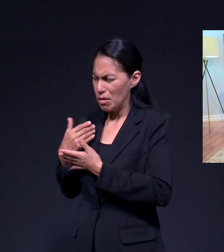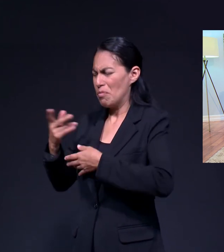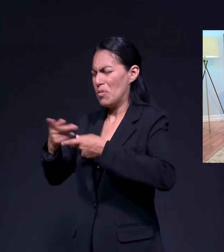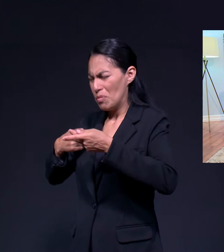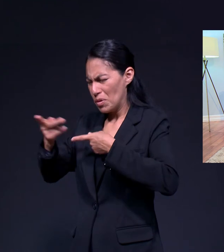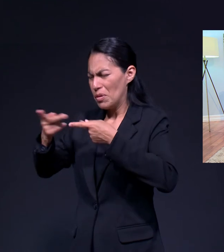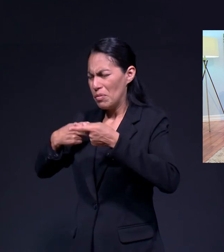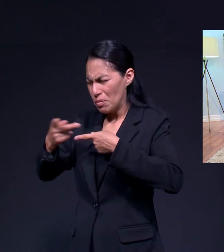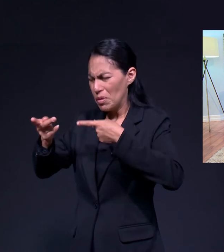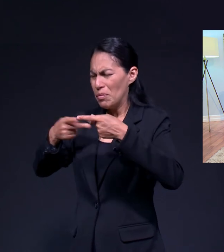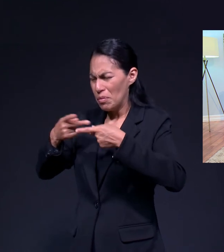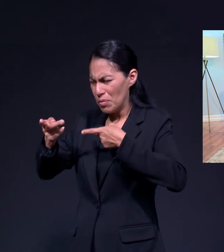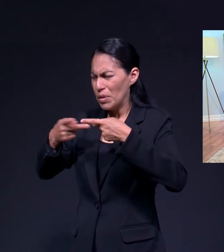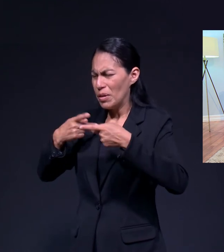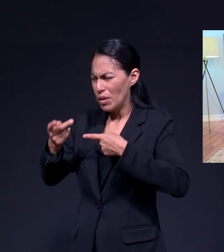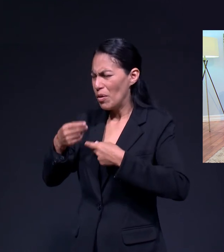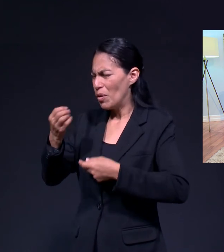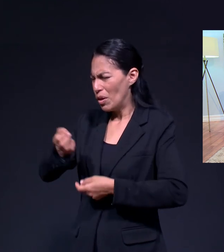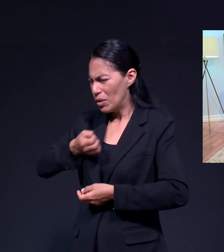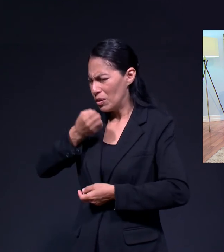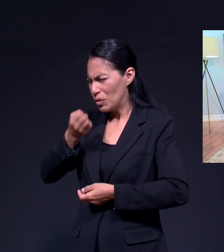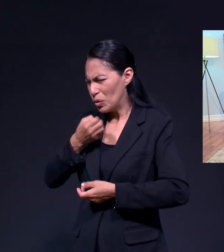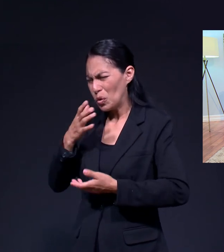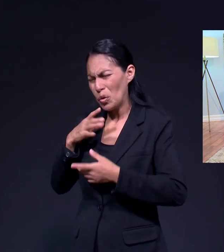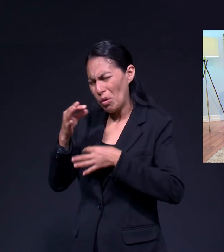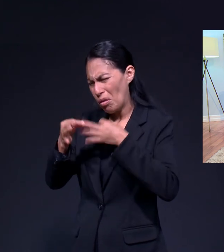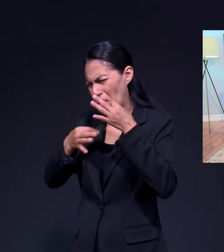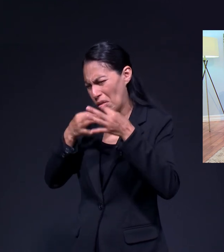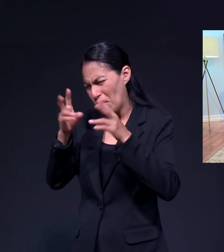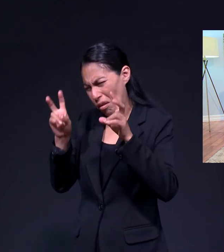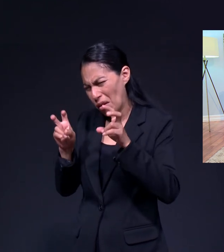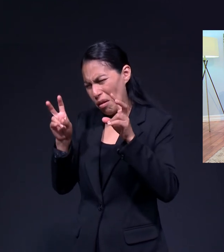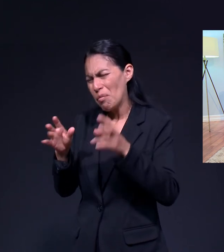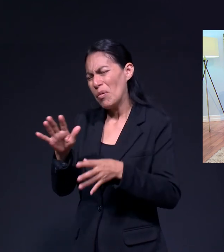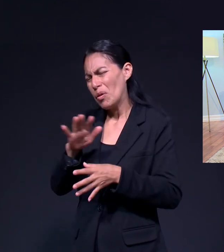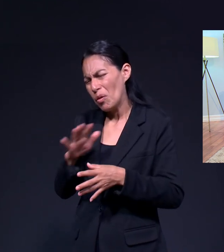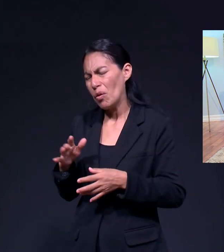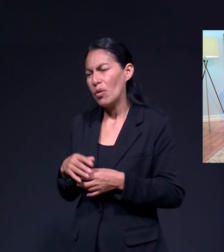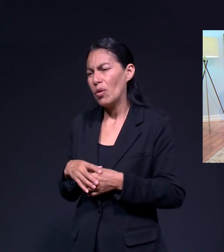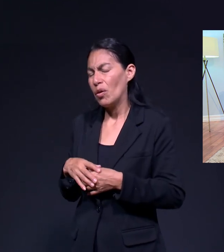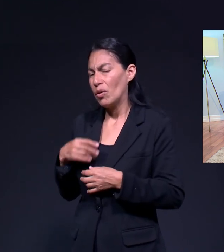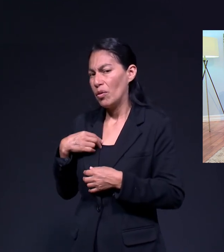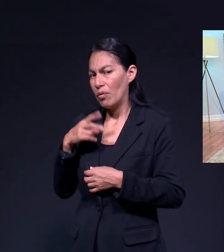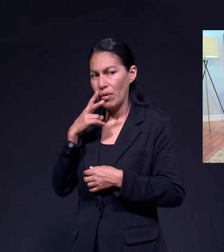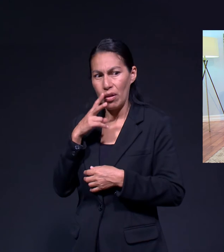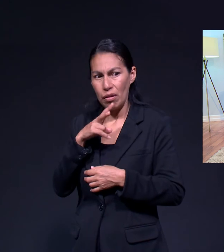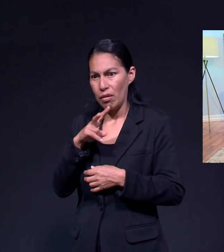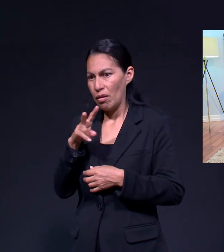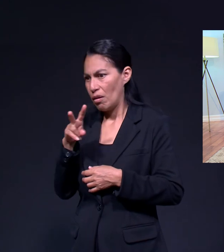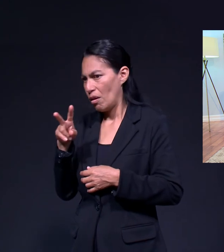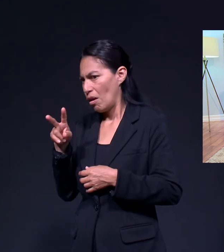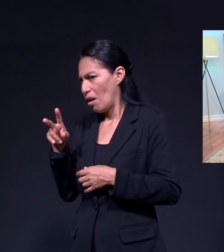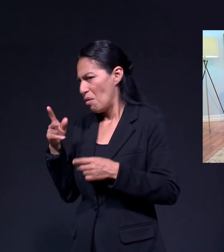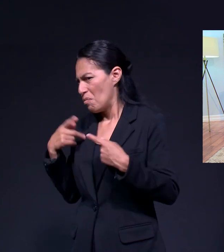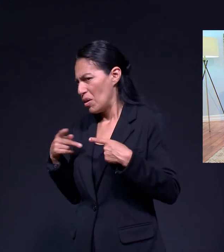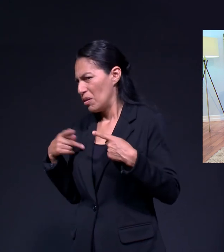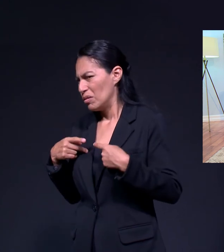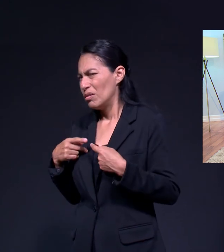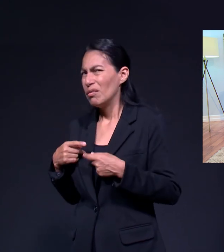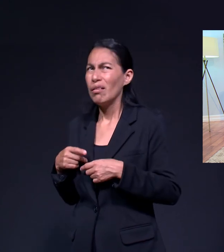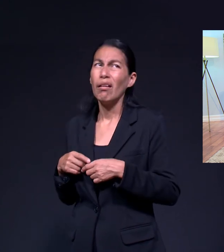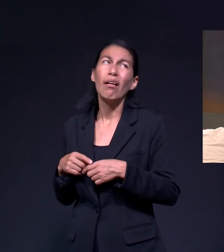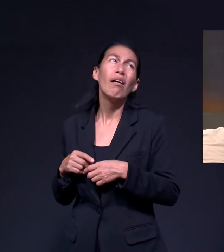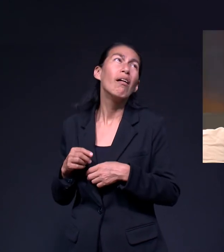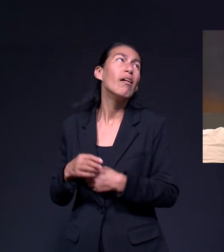pero uno puede ver la congregación cuando se ve que está atenta y cuando parece como si no ando ausente y yo vi en sus caras